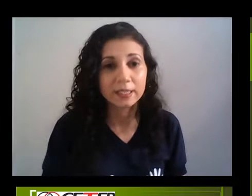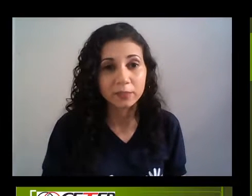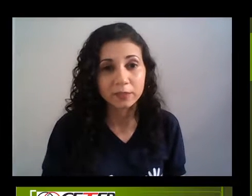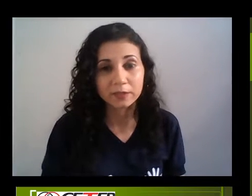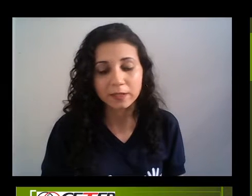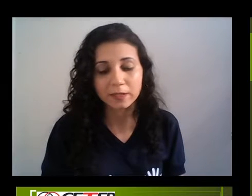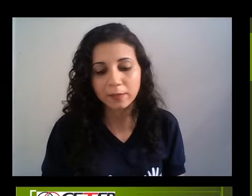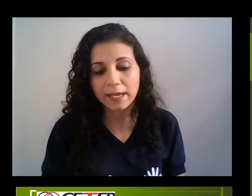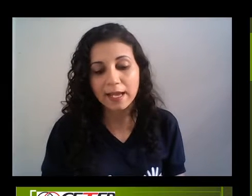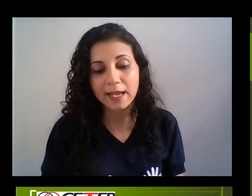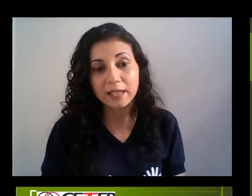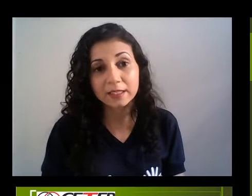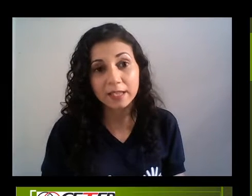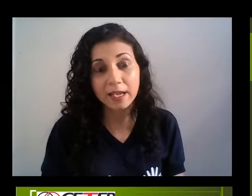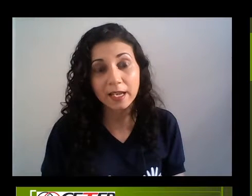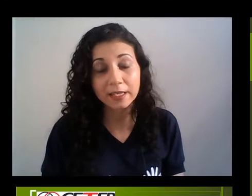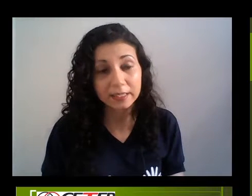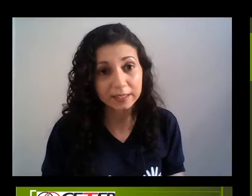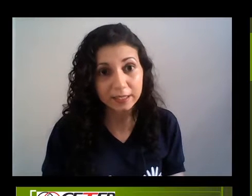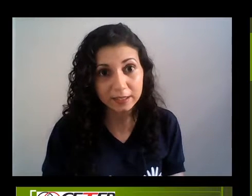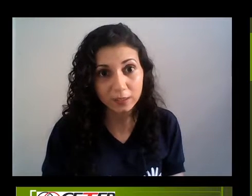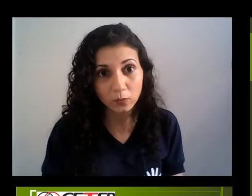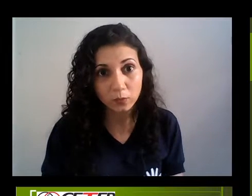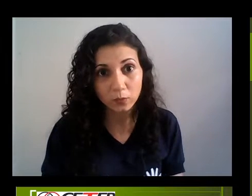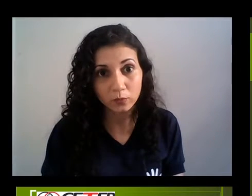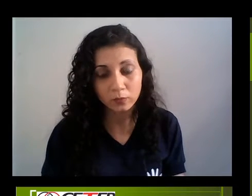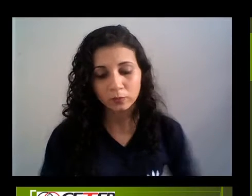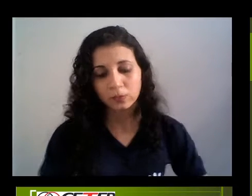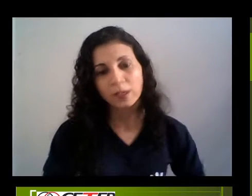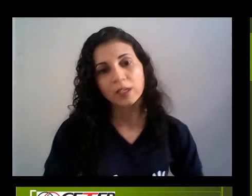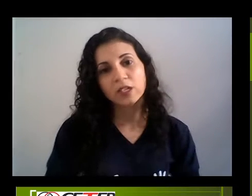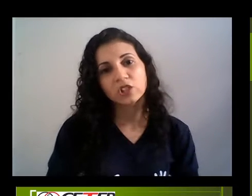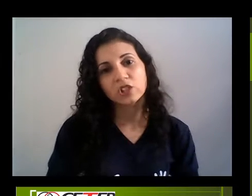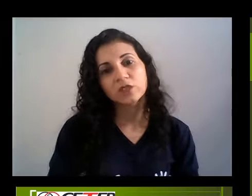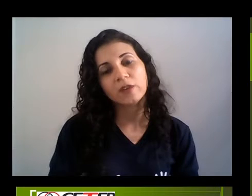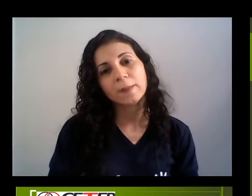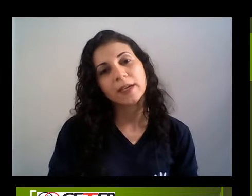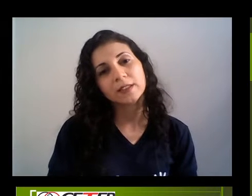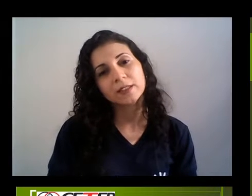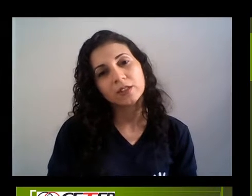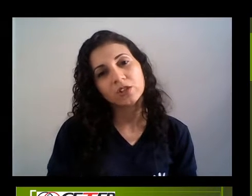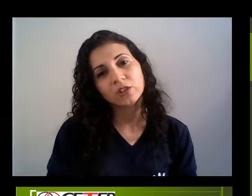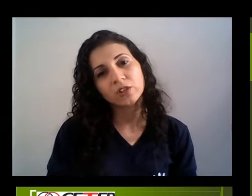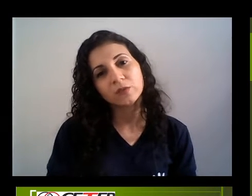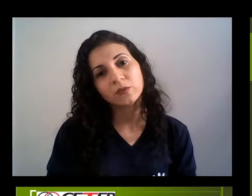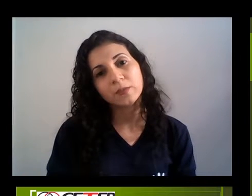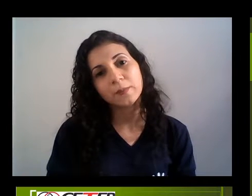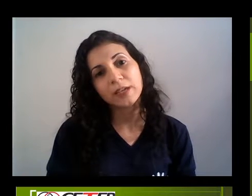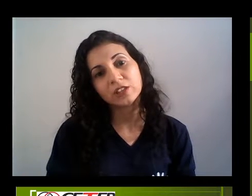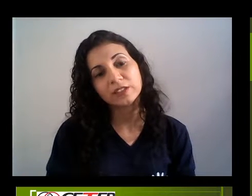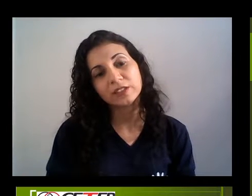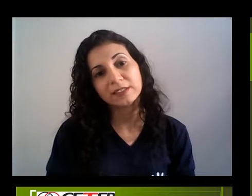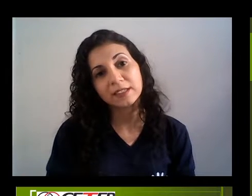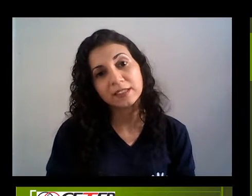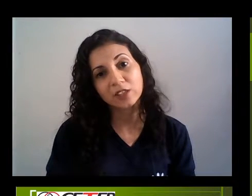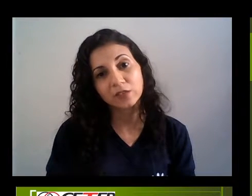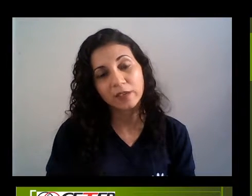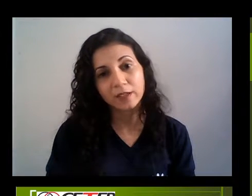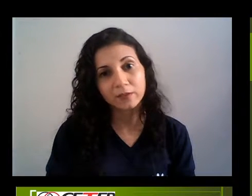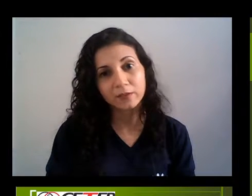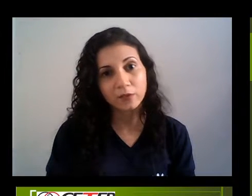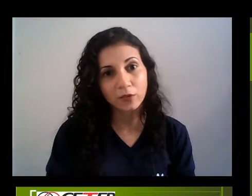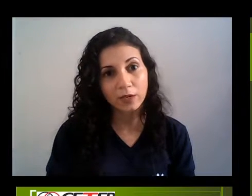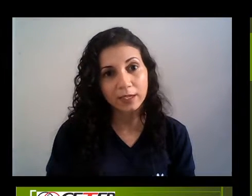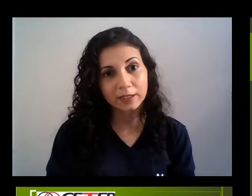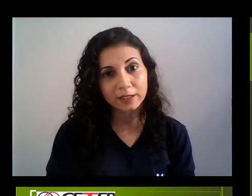da Libras, tá? É a transcrição. Que a gente vai pegar esse textinho e pra gente sinalizar, a gente